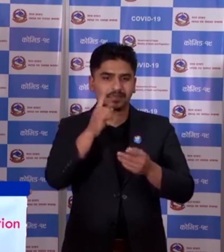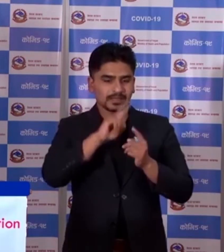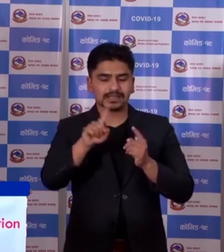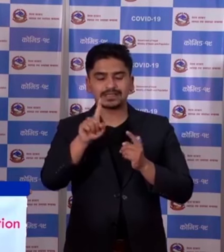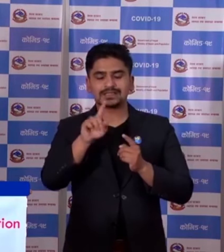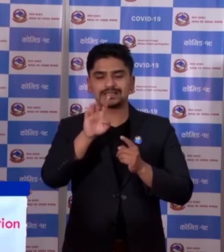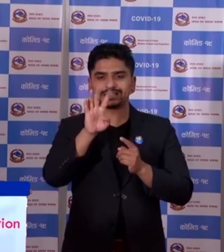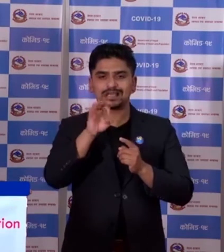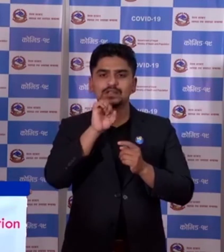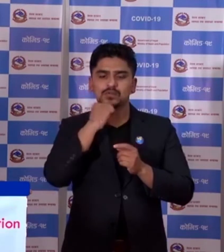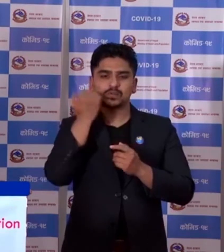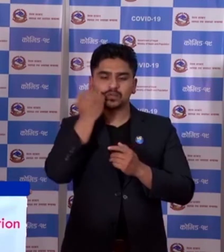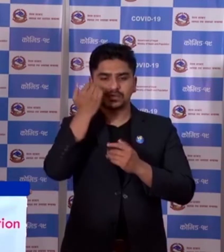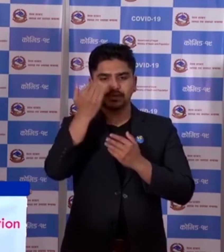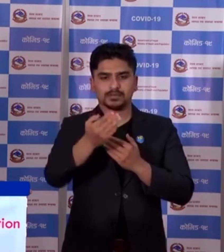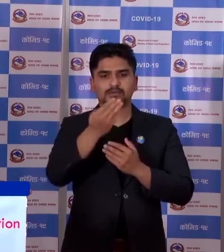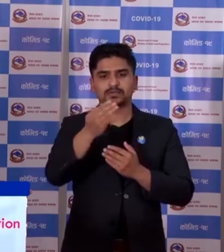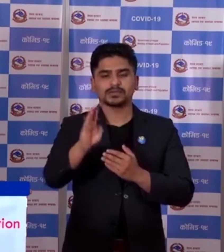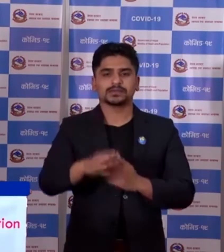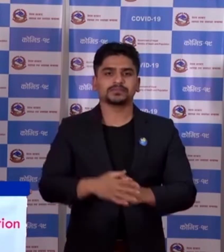60692 परीक्षण र आरटीटी विधिबाट